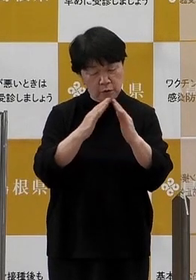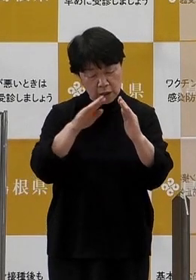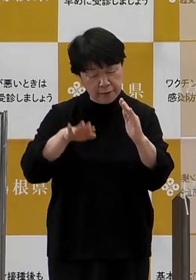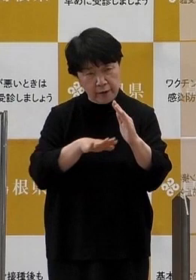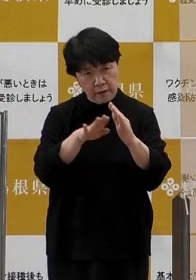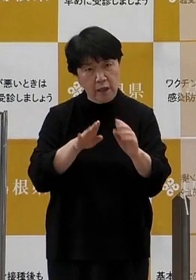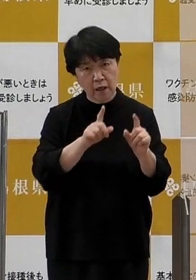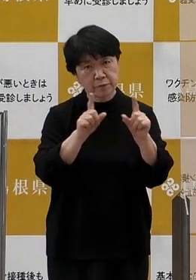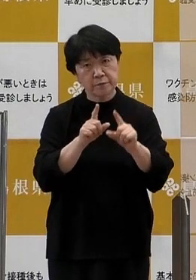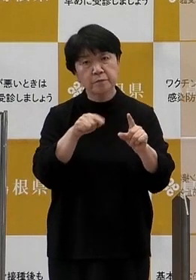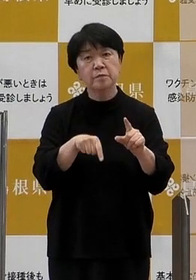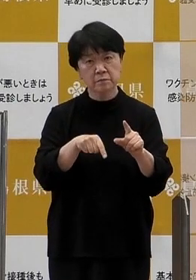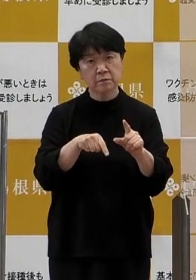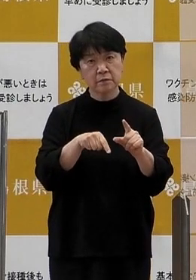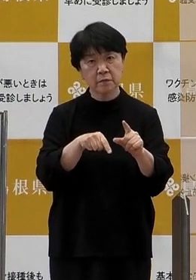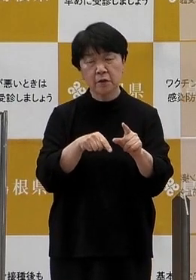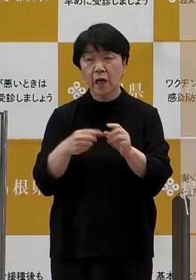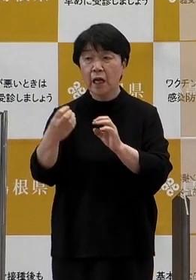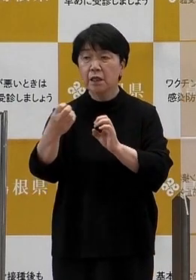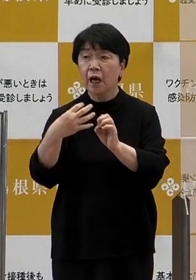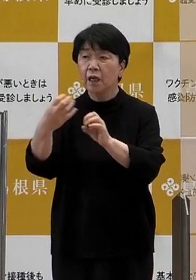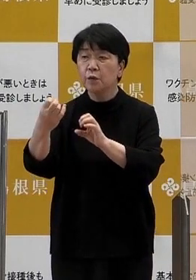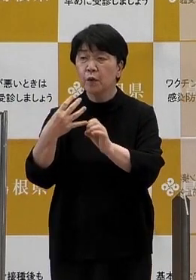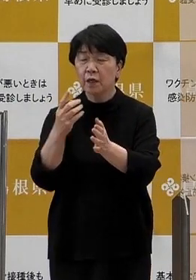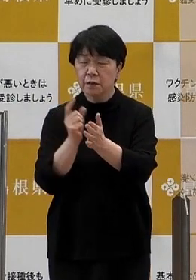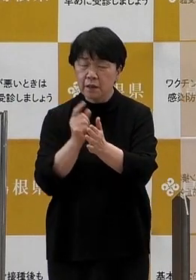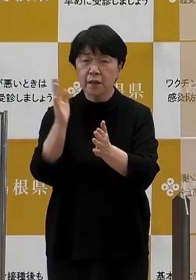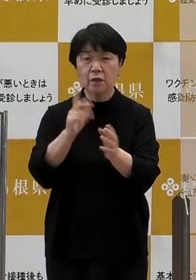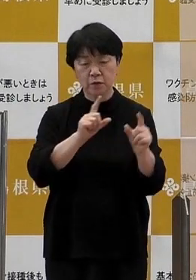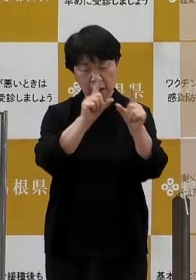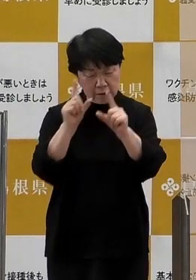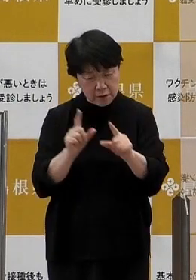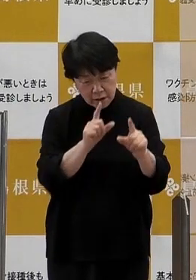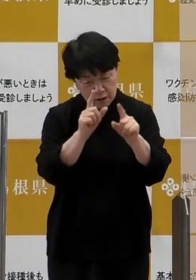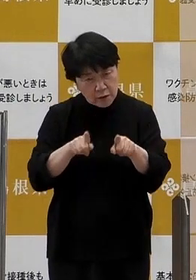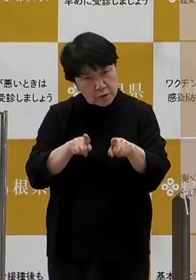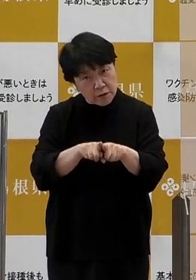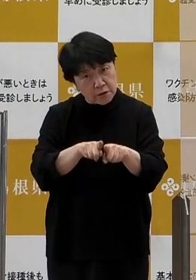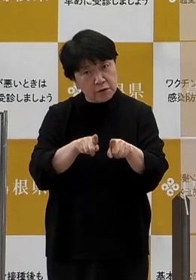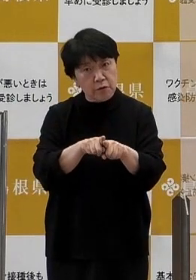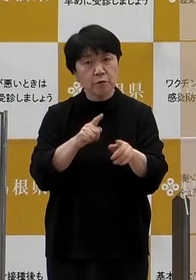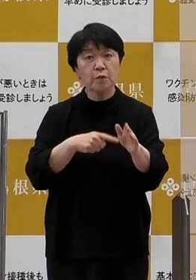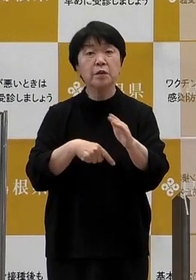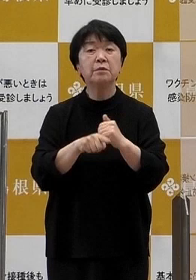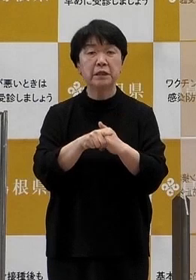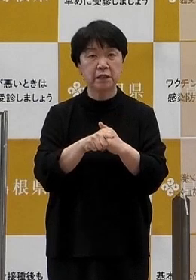普通にその会話するとかっていうレベルと全く違う高さなんですから、